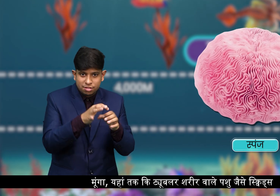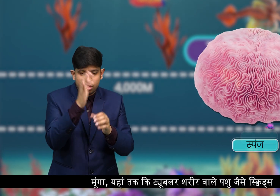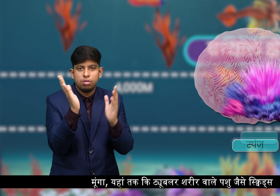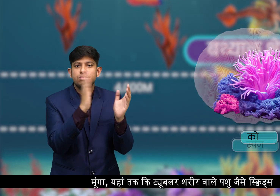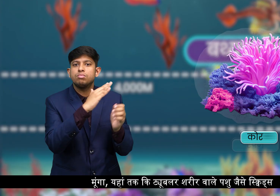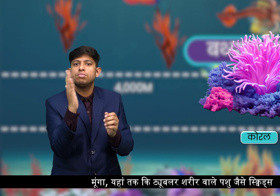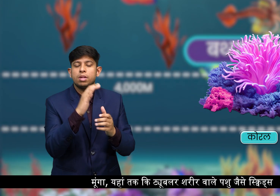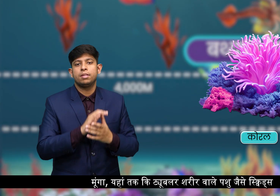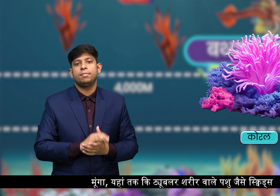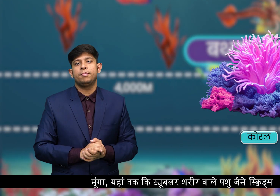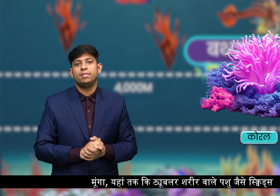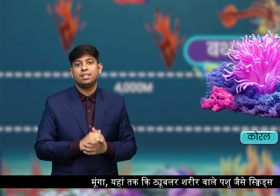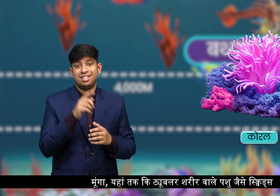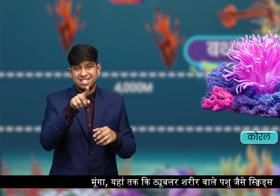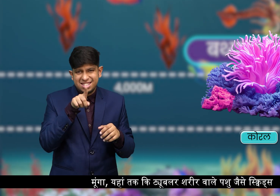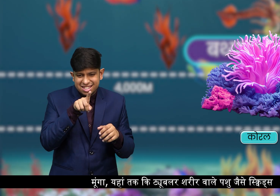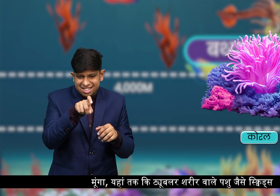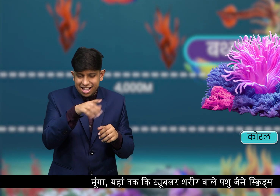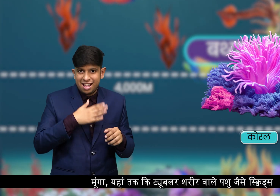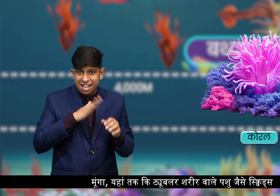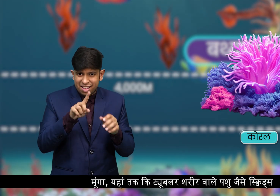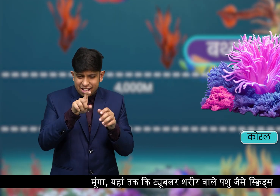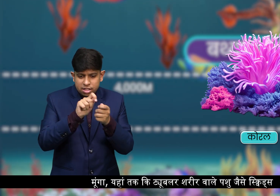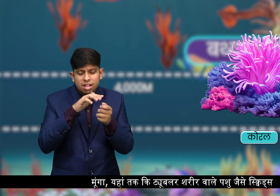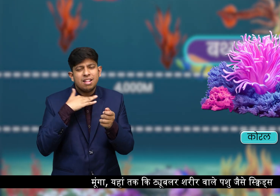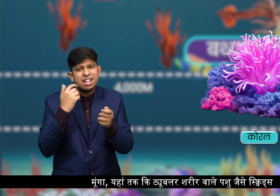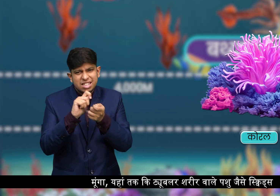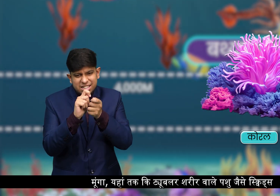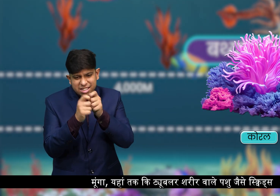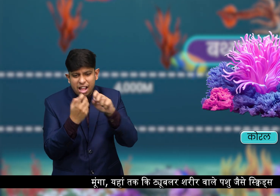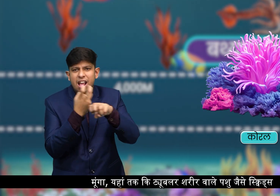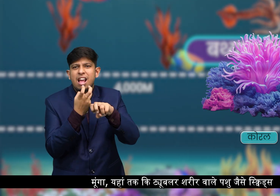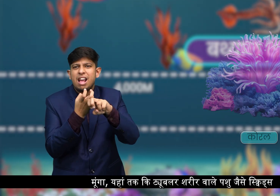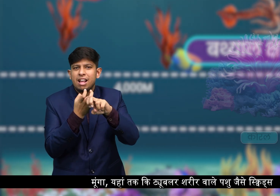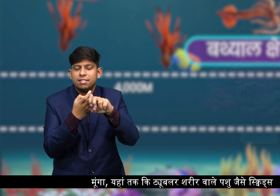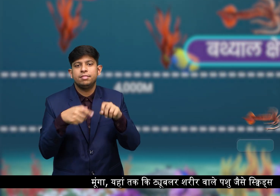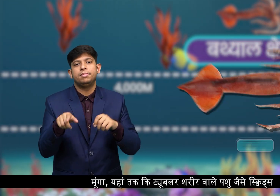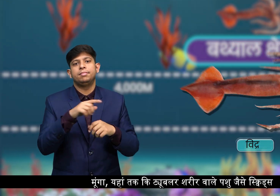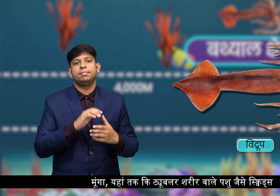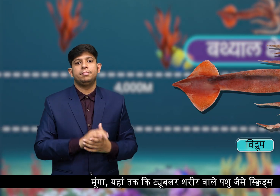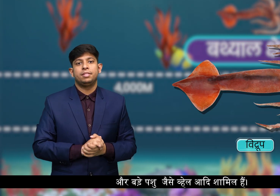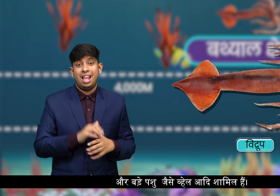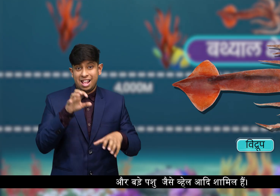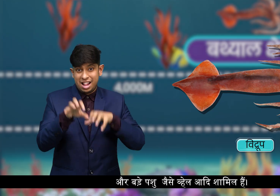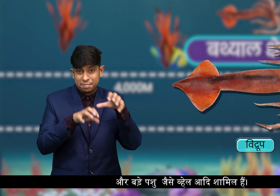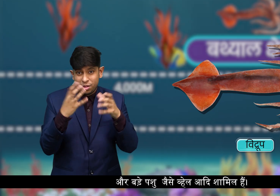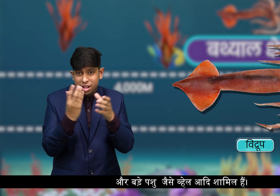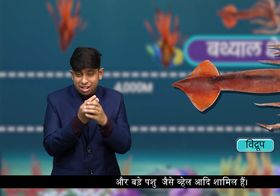मूंगा, यहाँ तक कि ट्यूबलर शरीर वाले पशु जैसे स्पाइडर्स और बड़े